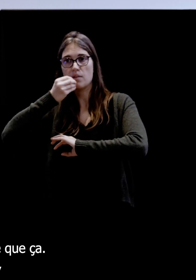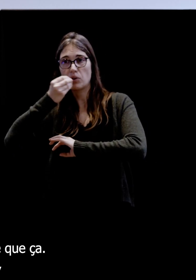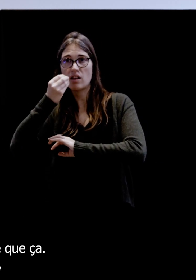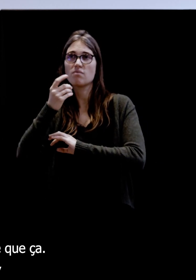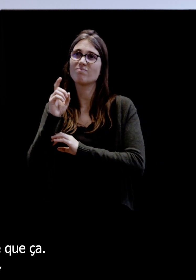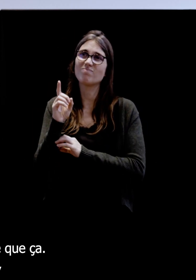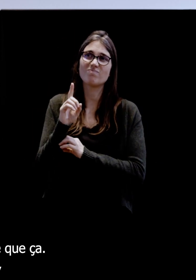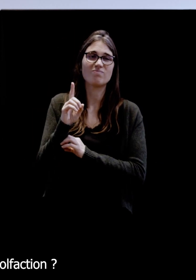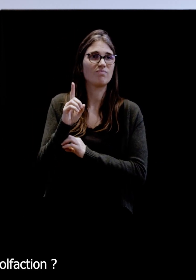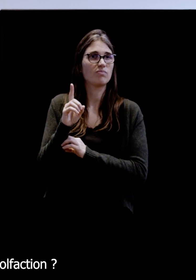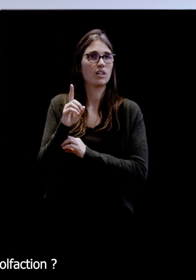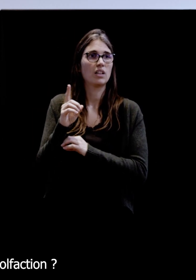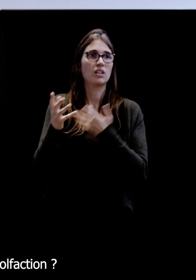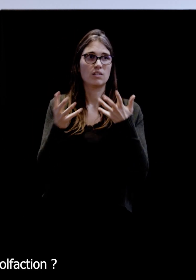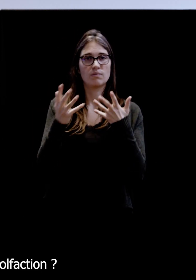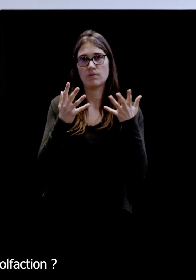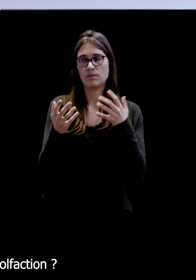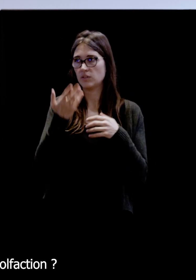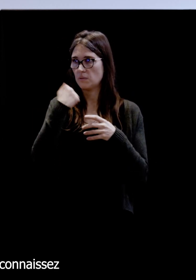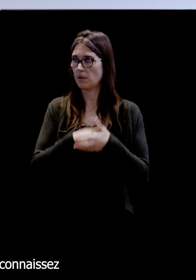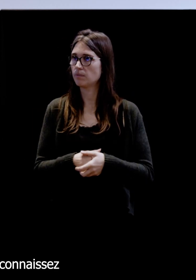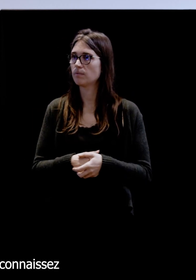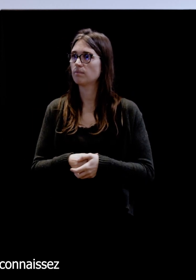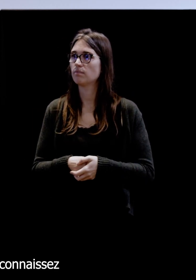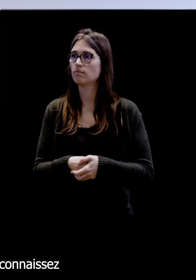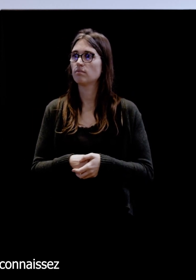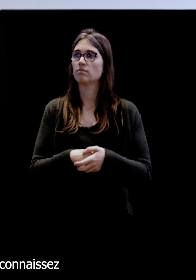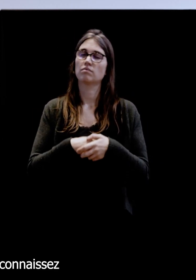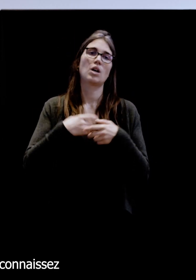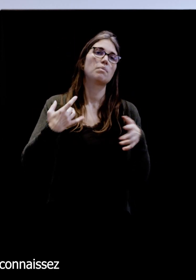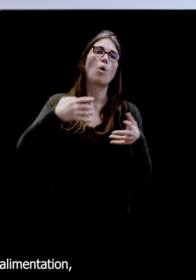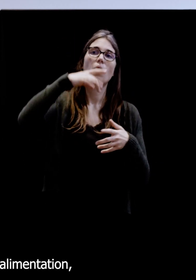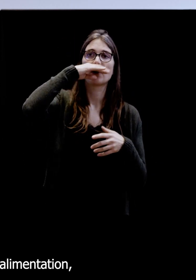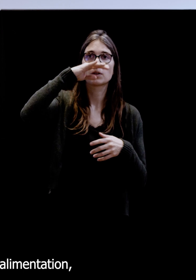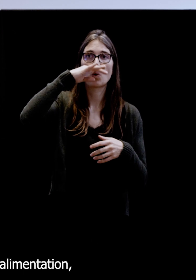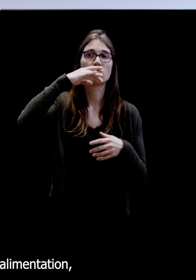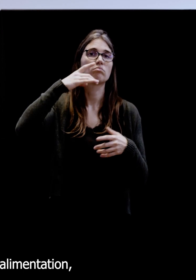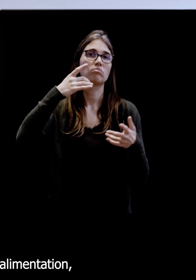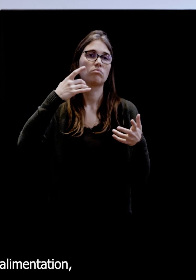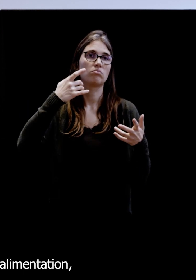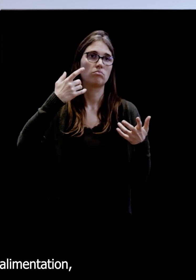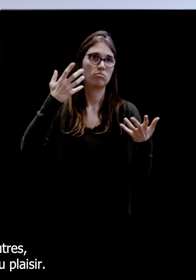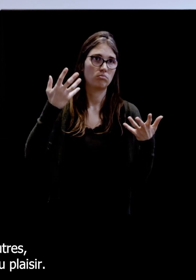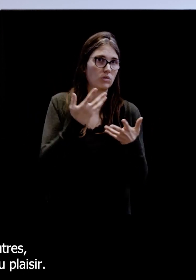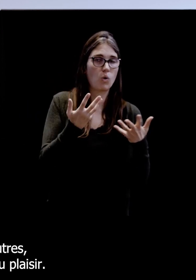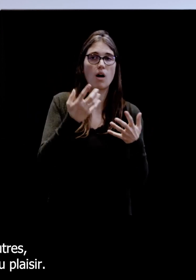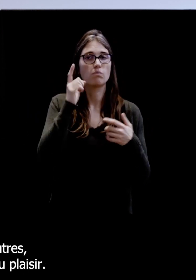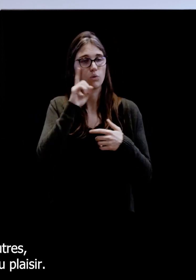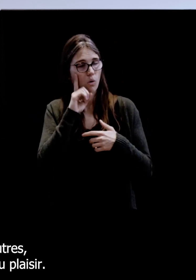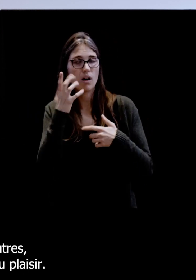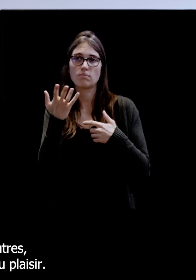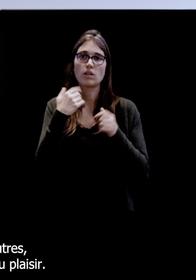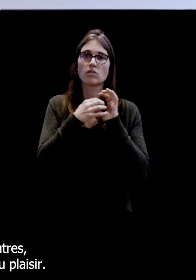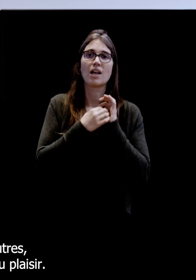ça. Voilà, alors chez vous, chez moi, à quoi ça sert l'olfaction? Vous lirez la liste, vous la connaissez, c'est à la fois du plaisir, de l'alimentation, de l'approche des